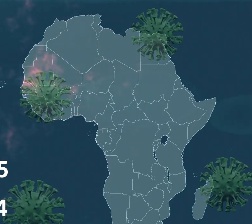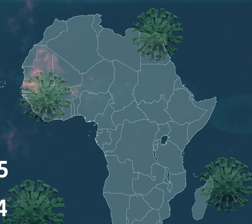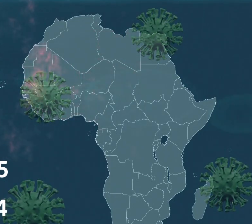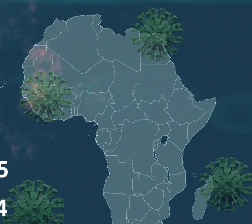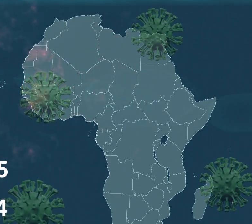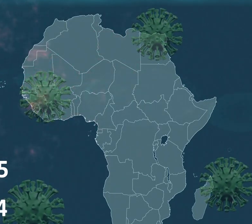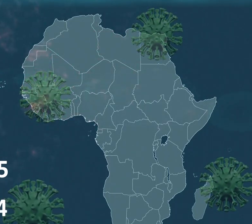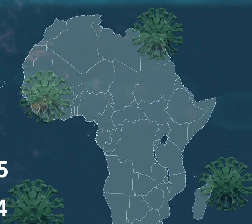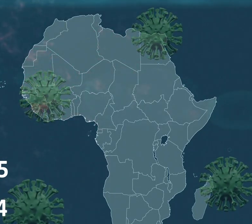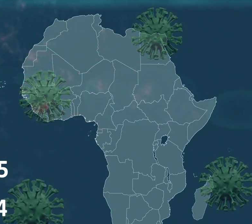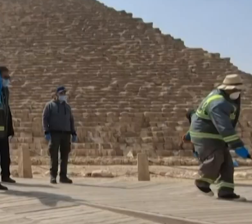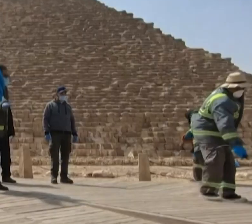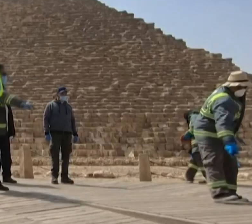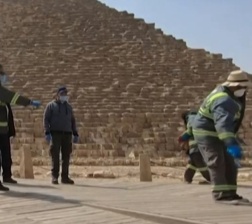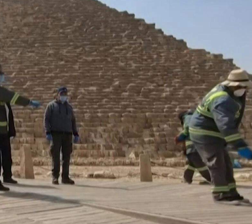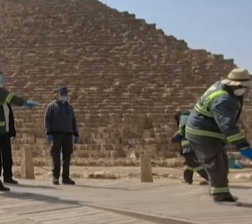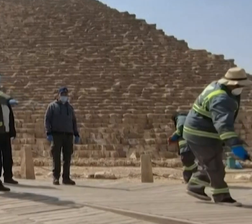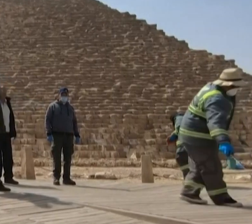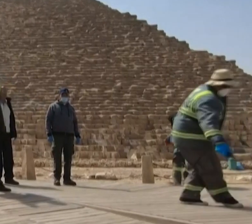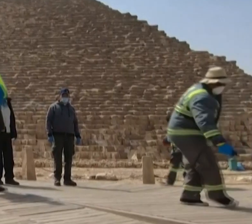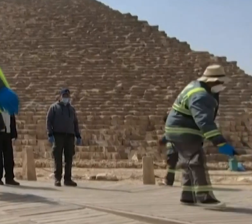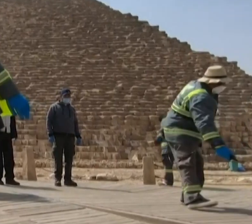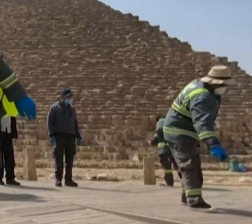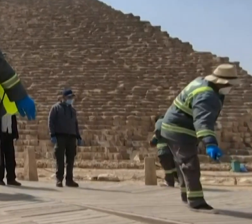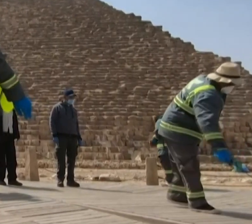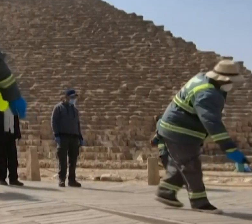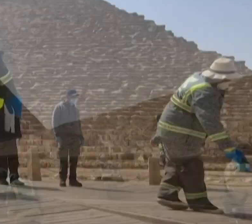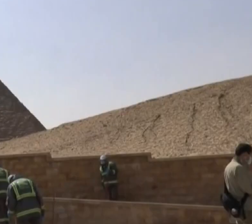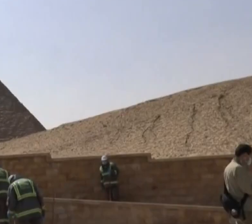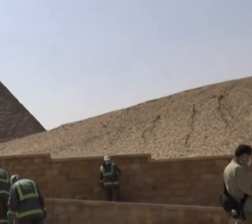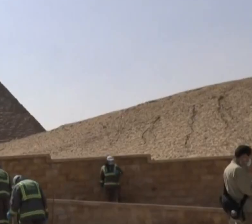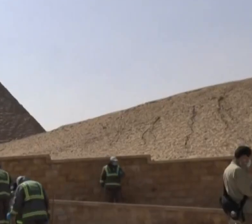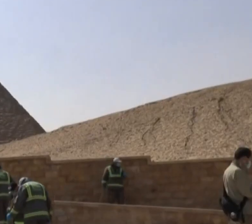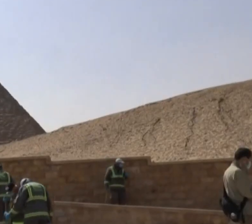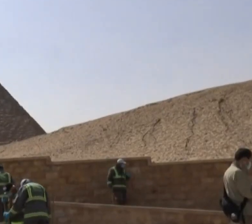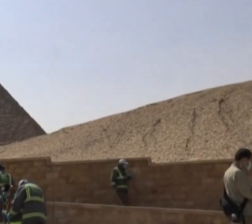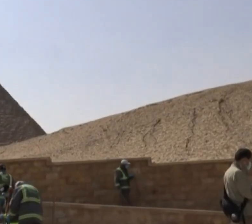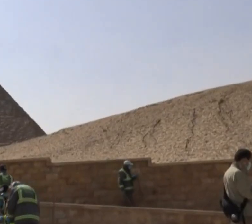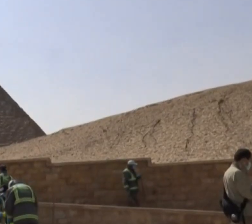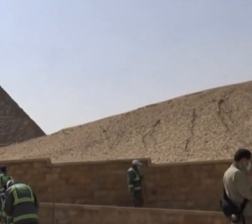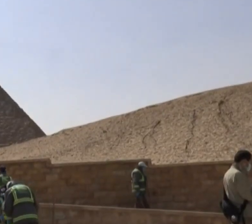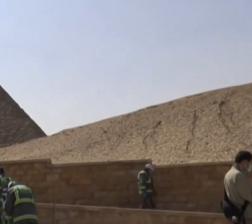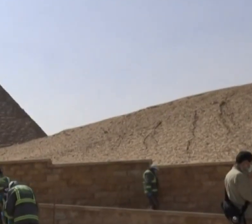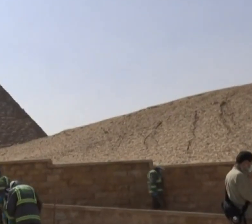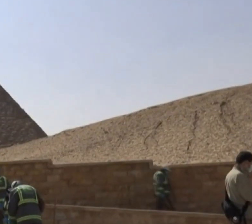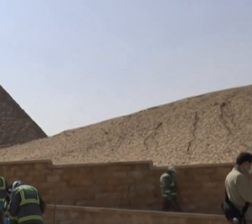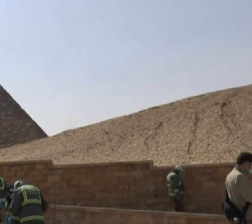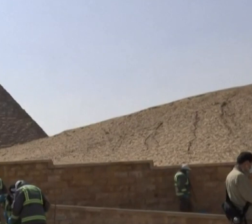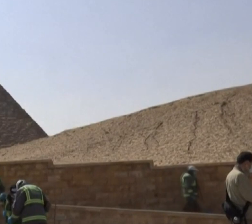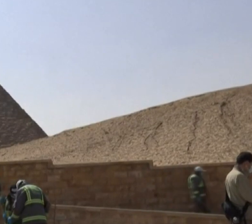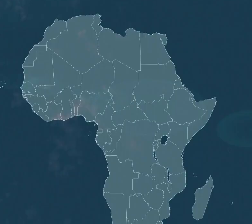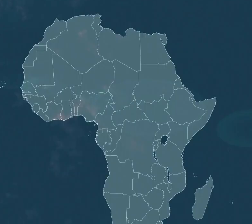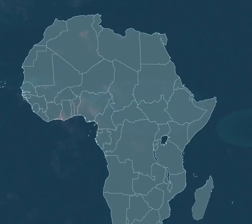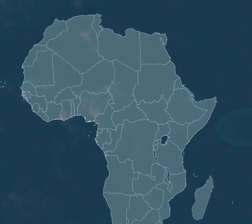17.664 alguém recuperado. Na África, de uma forma geral, Egito, onde que aparece o primeiro caso de Covid-19 no continente, é o país